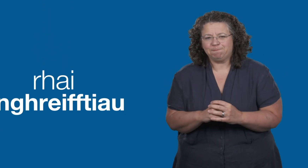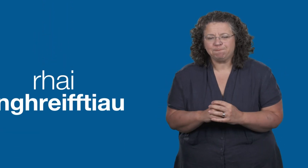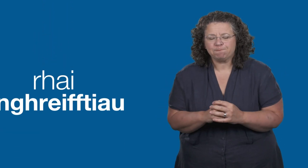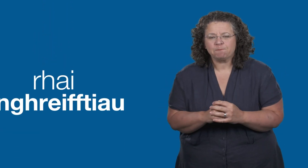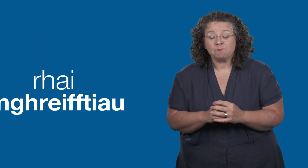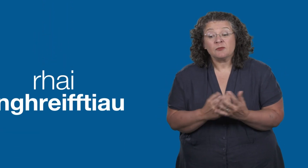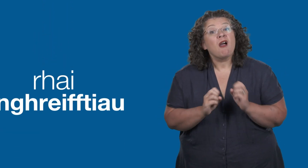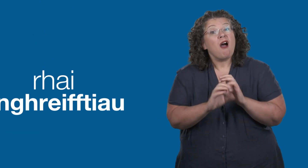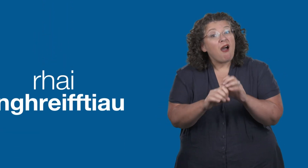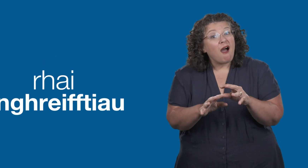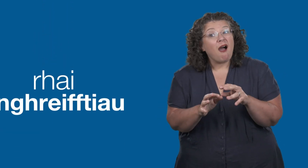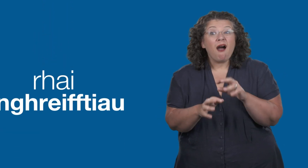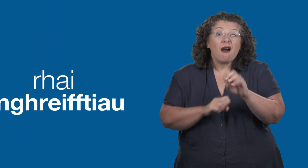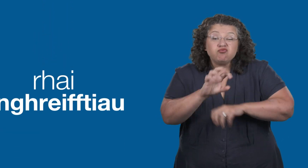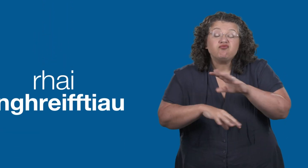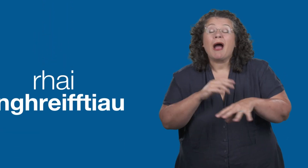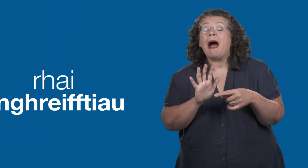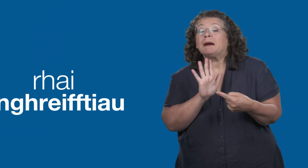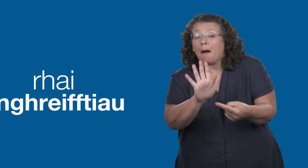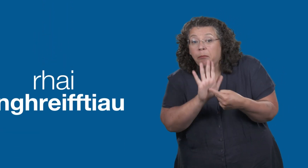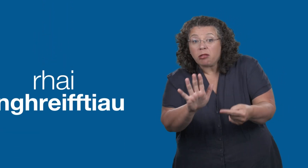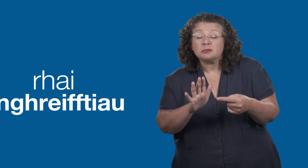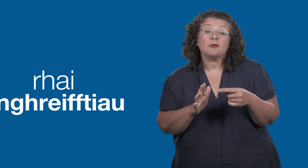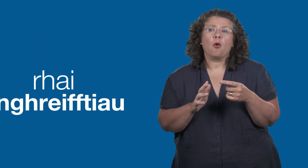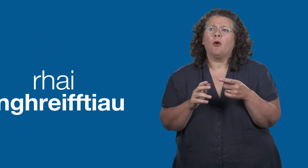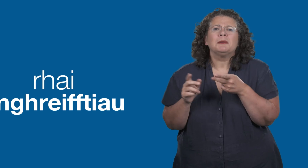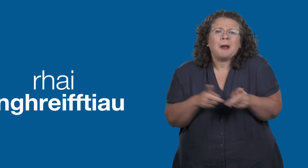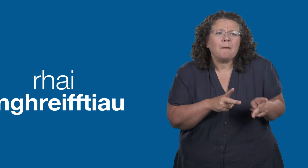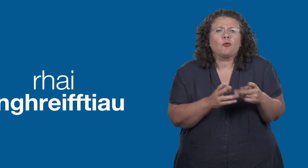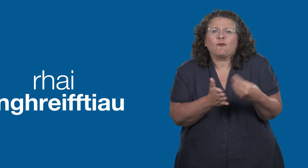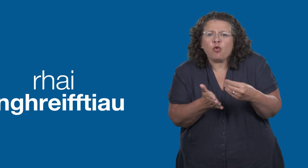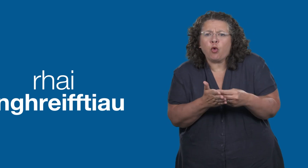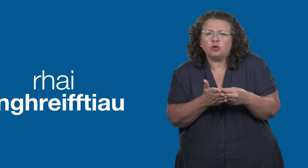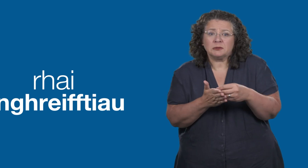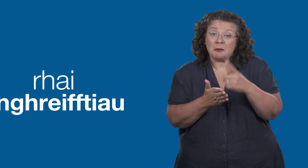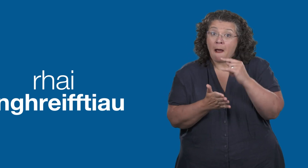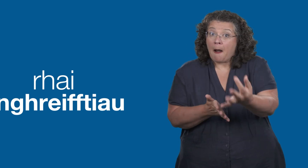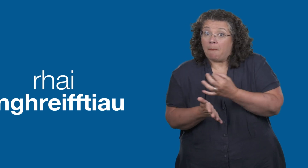Dyma rai enghreifftiau o'r math o gostau y gallwch wneud cais i'r Cronfa ar ei